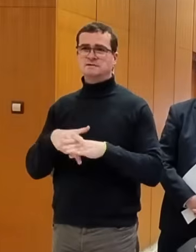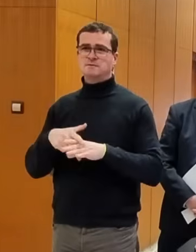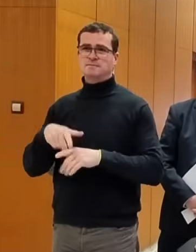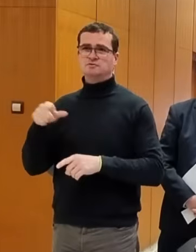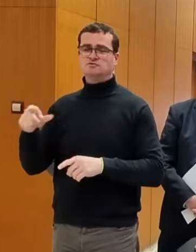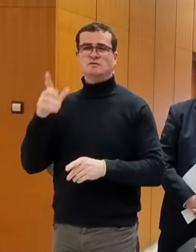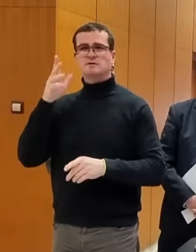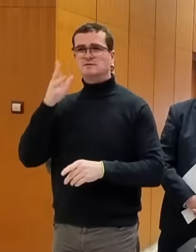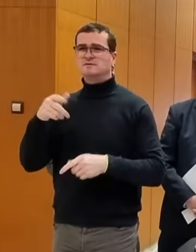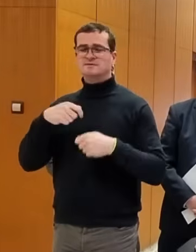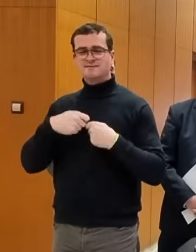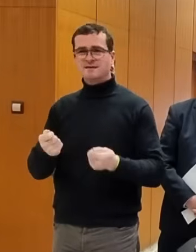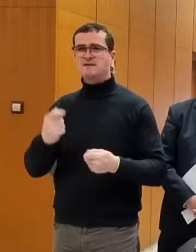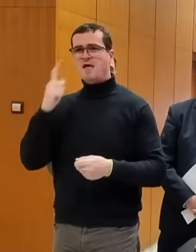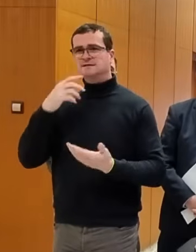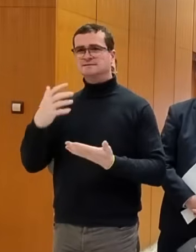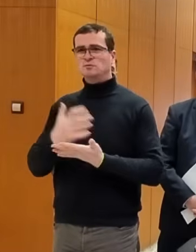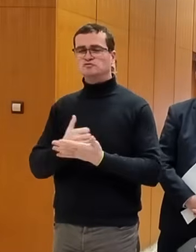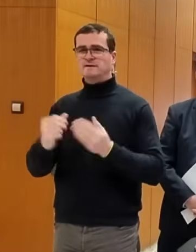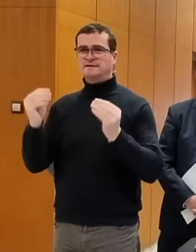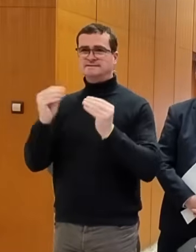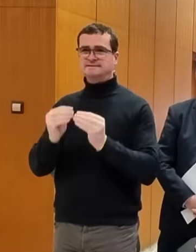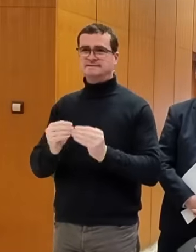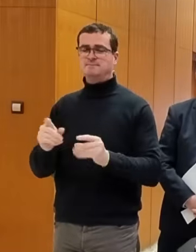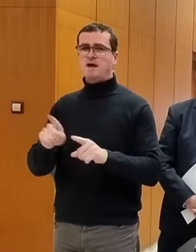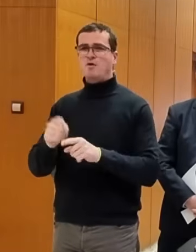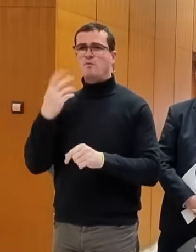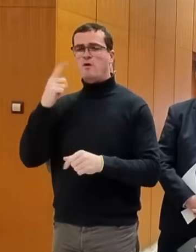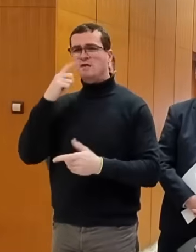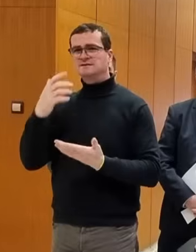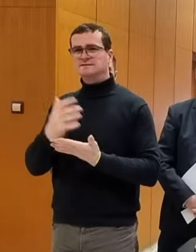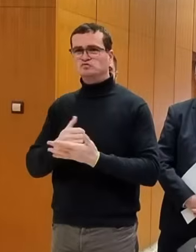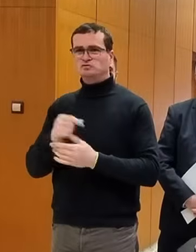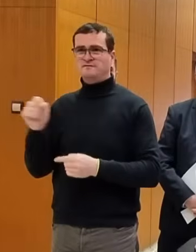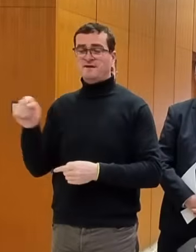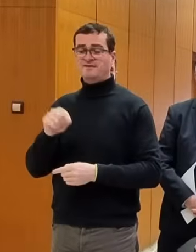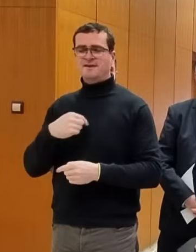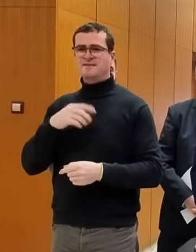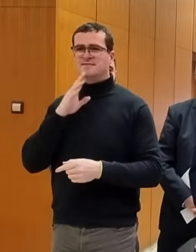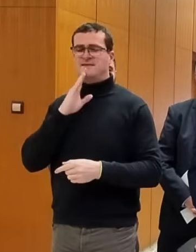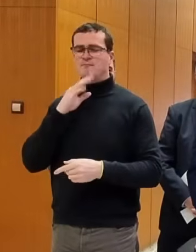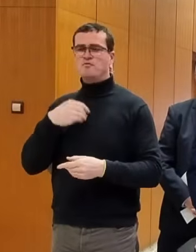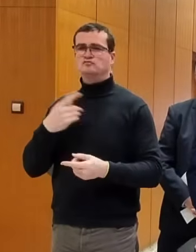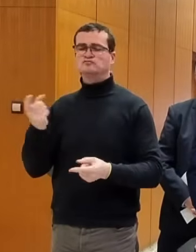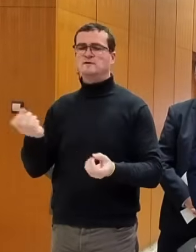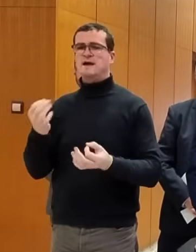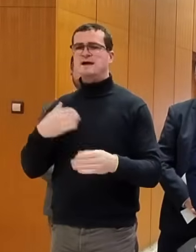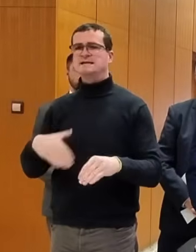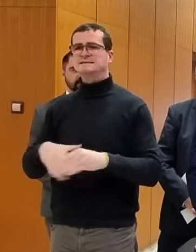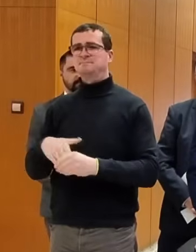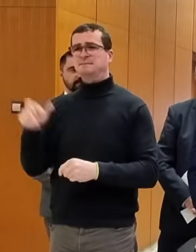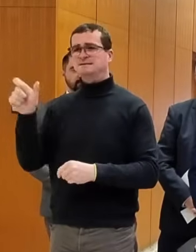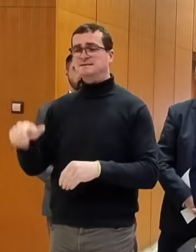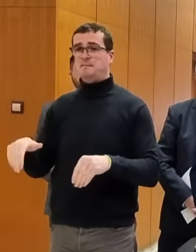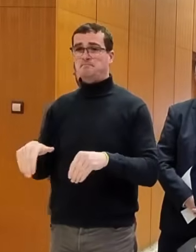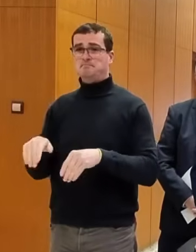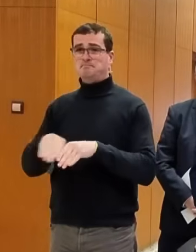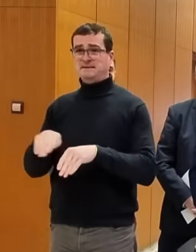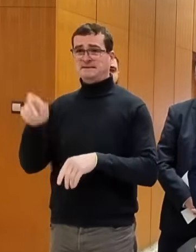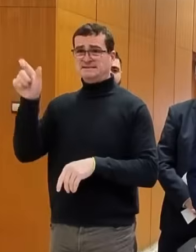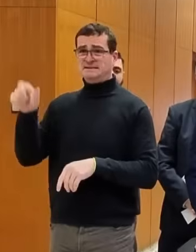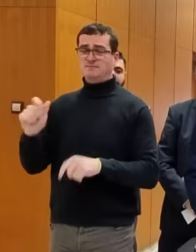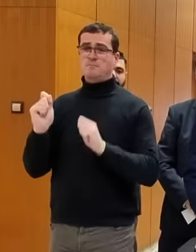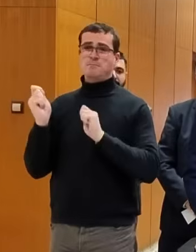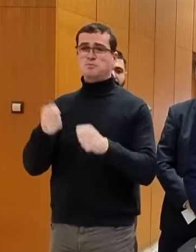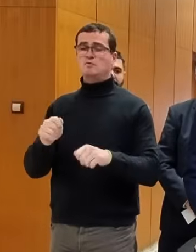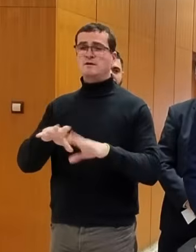zabezpečí, že nebude možné zneužívať systém, ako bol zneužívaný. Nemôže jednoducho nejaký zamestnanec na ministerstve